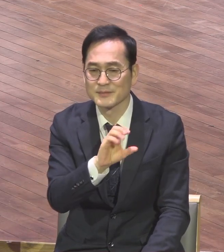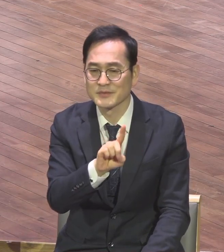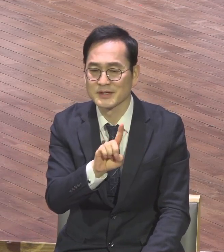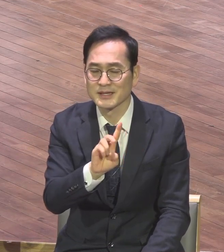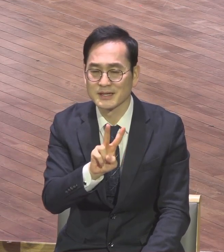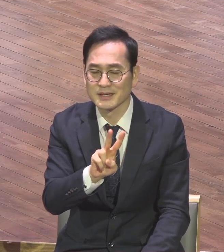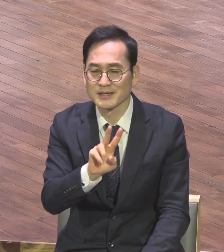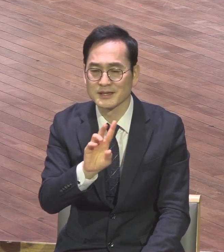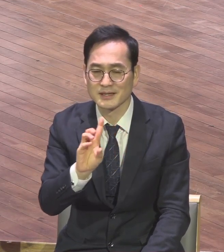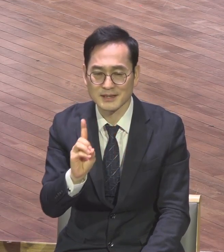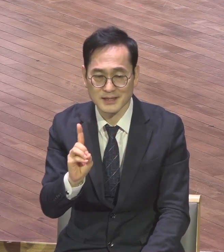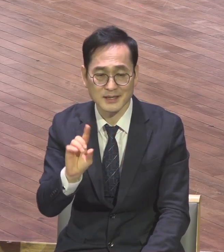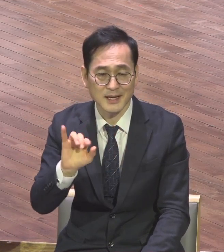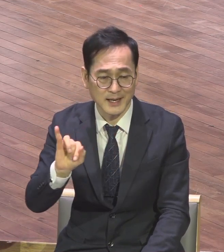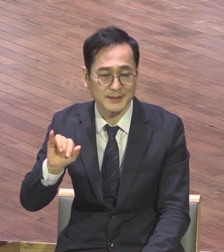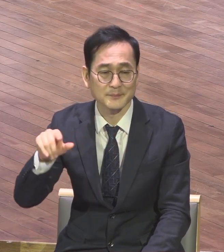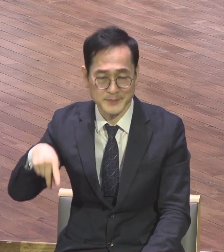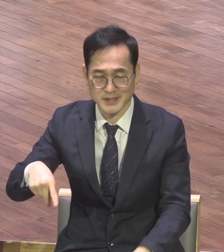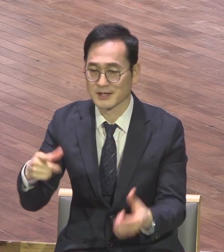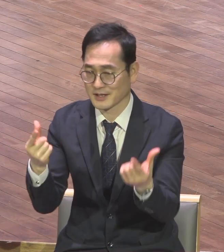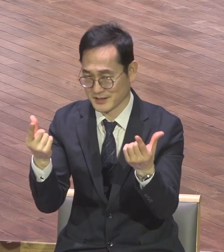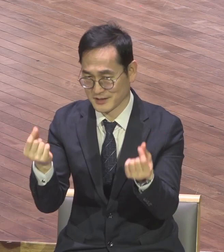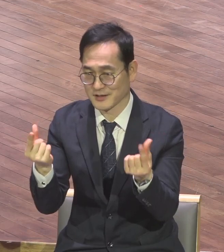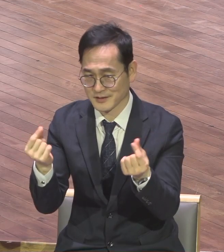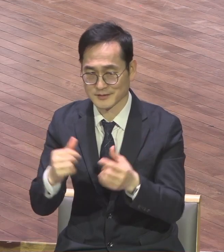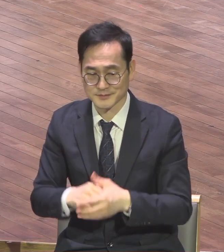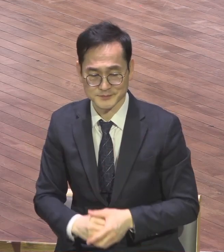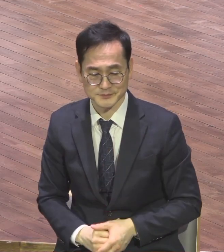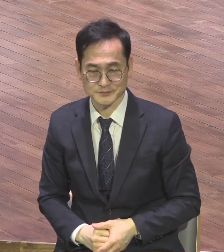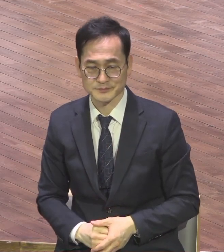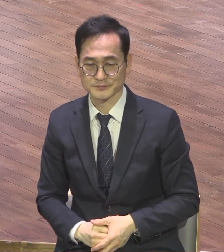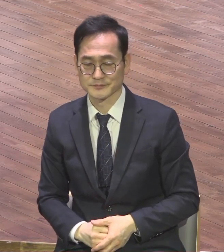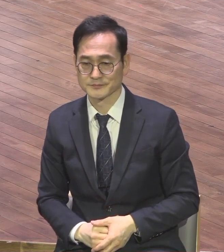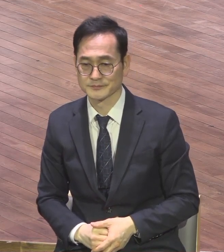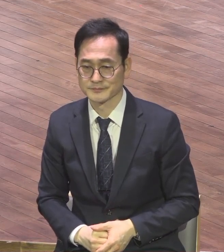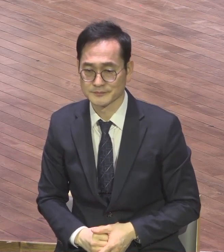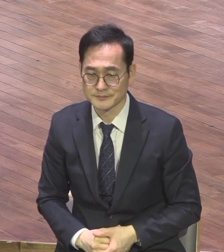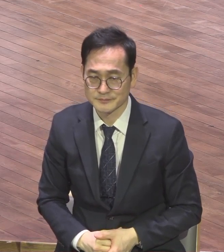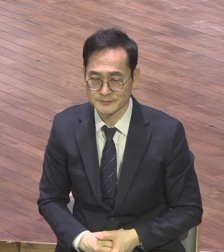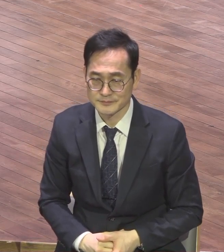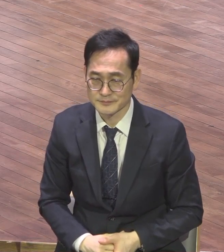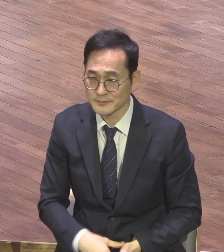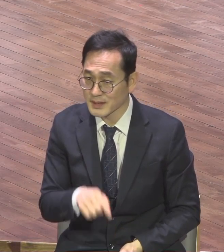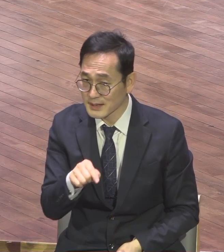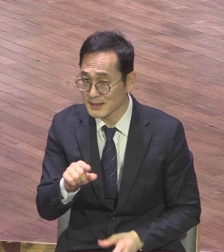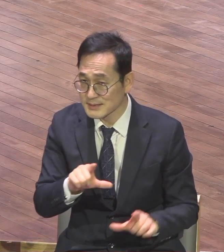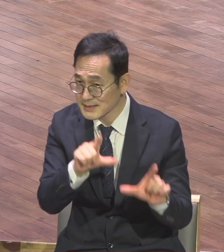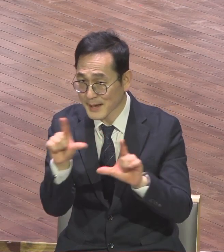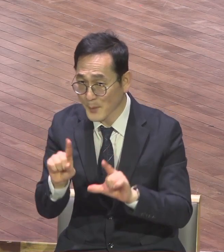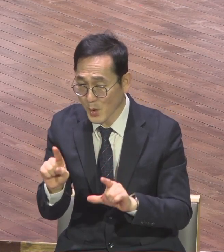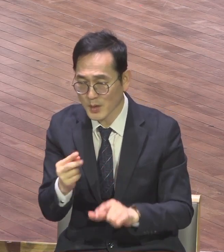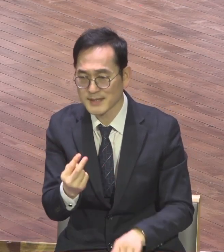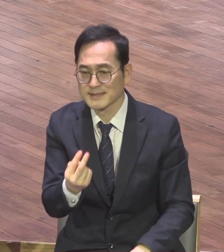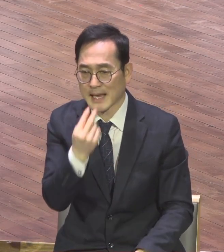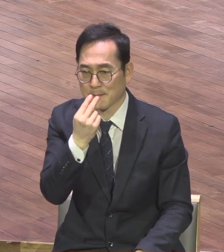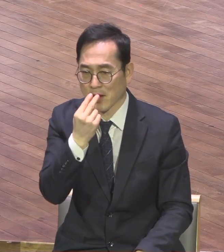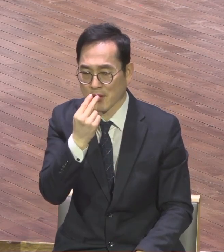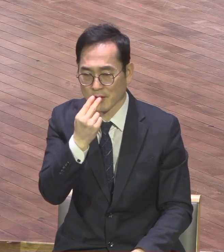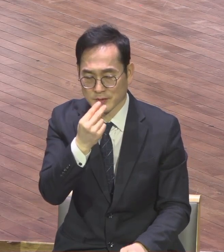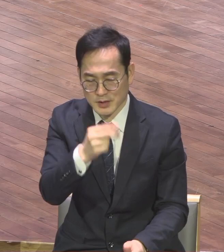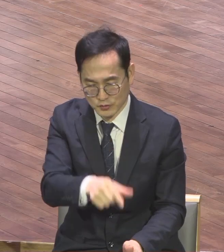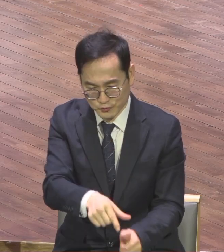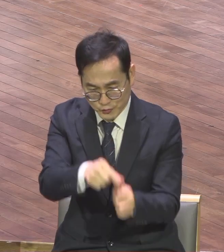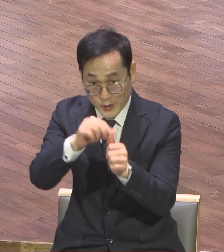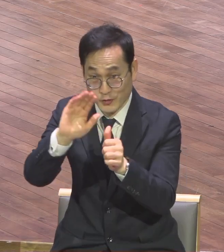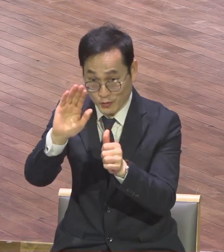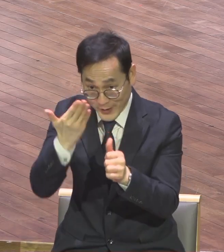이 삶을 통해서 어떻게요? CVDIP의 삶이 어떤 삶이에요? 생명이 살아나는 체험을